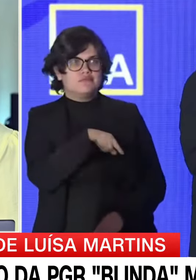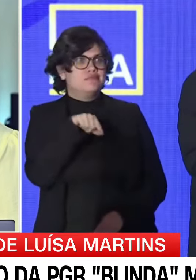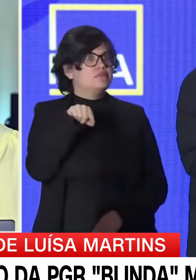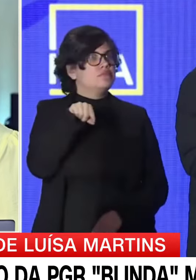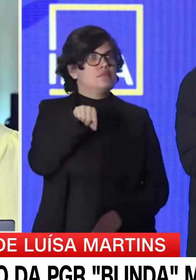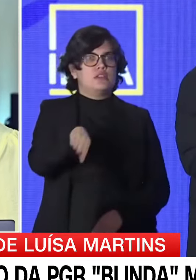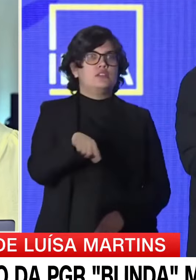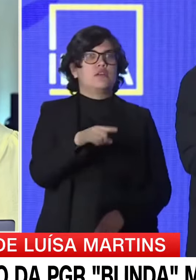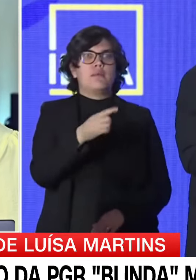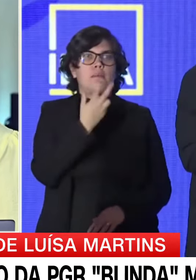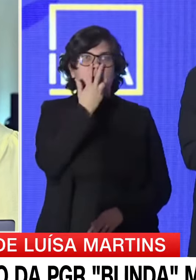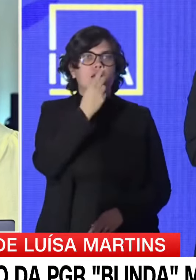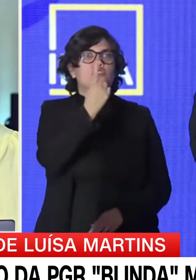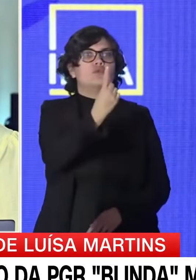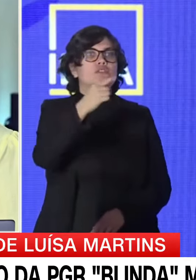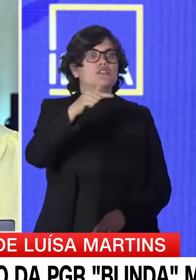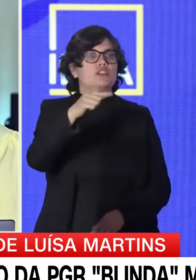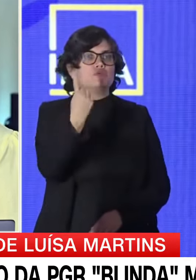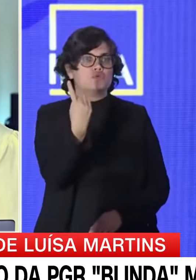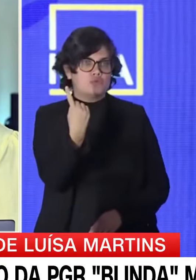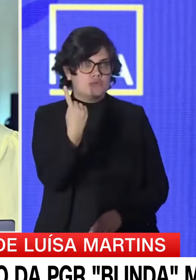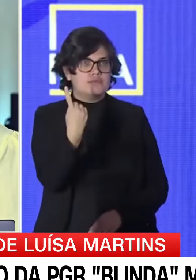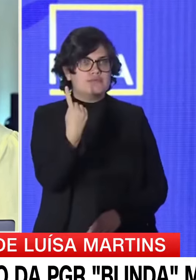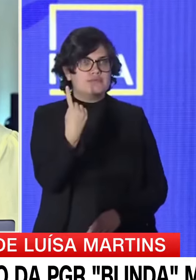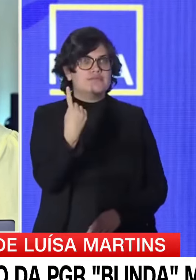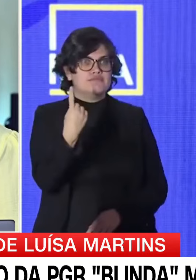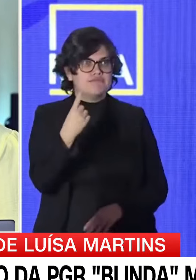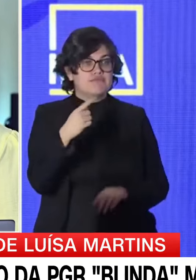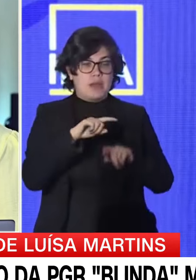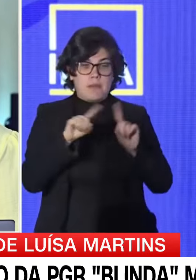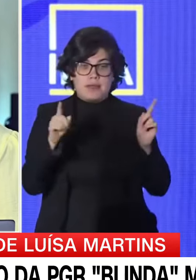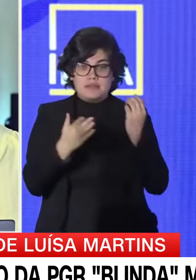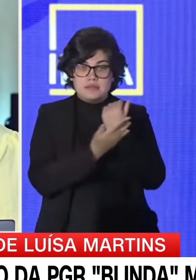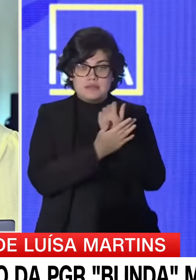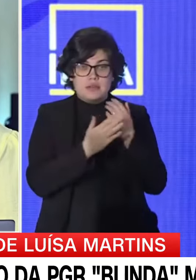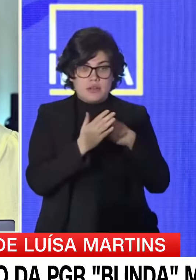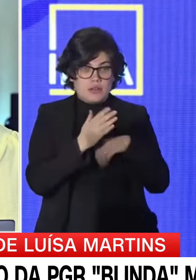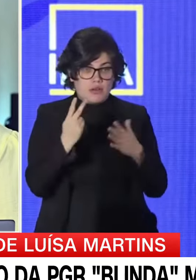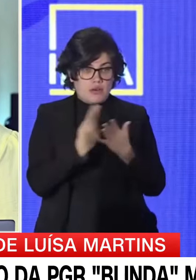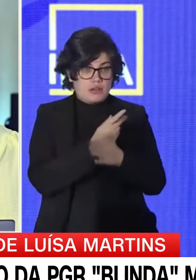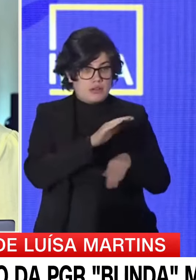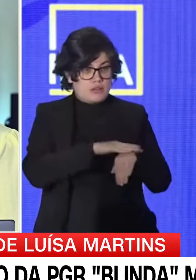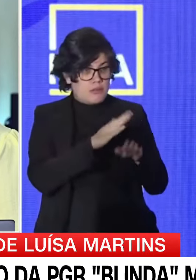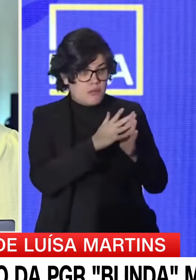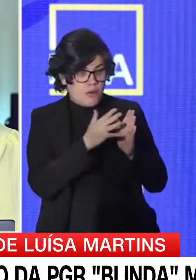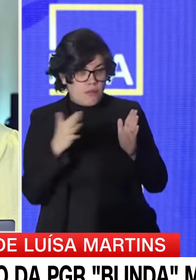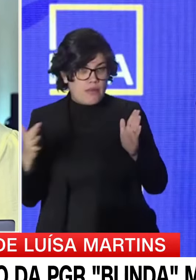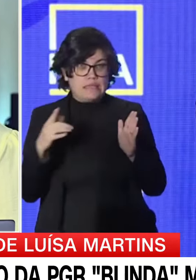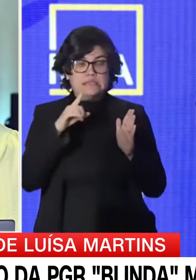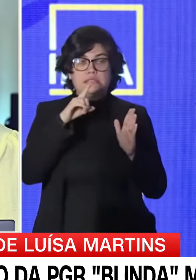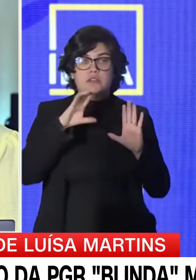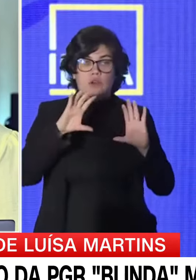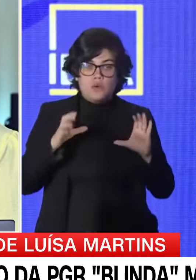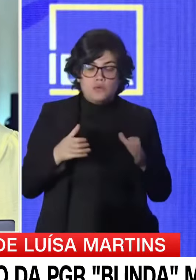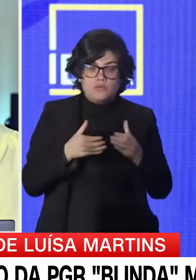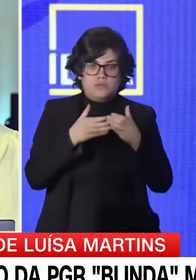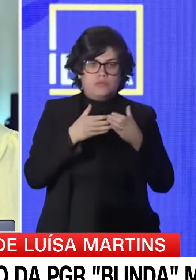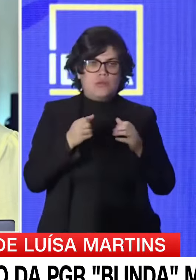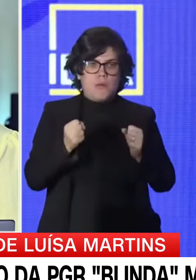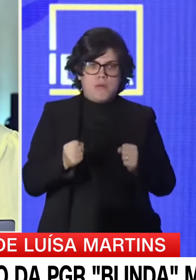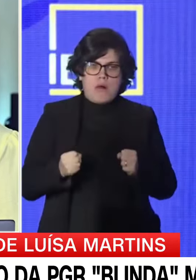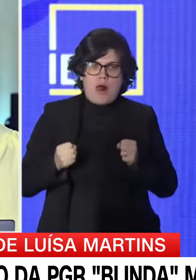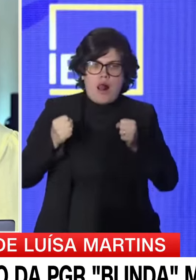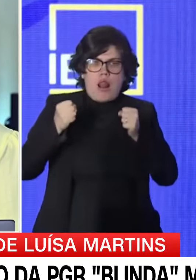formalmente nos autos sobre os despachos as decisões os procedimentos adotados no âmbito dessa investigação e na